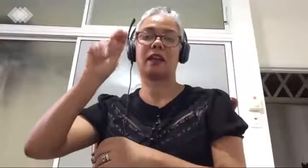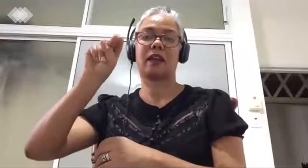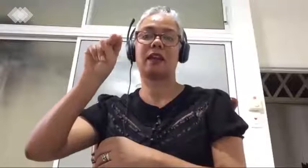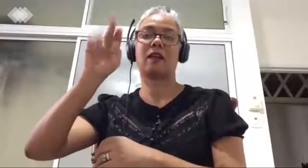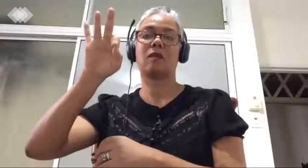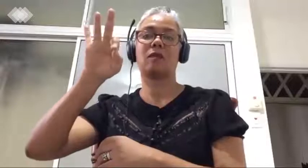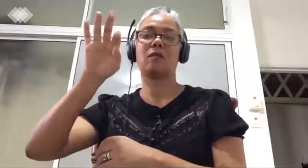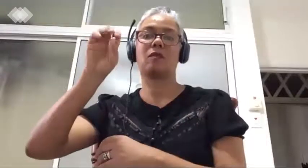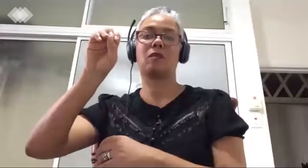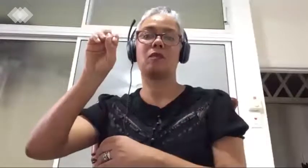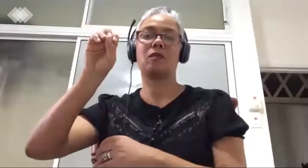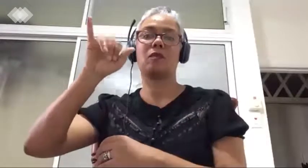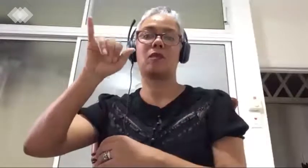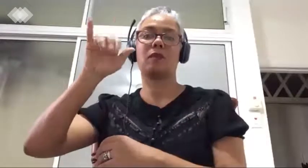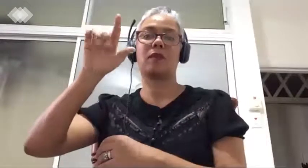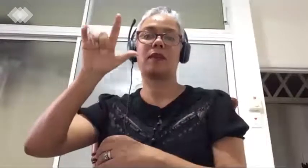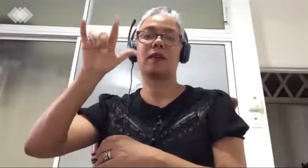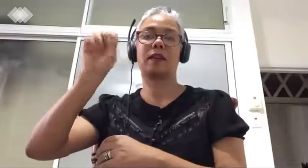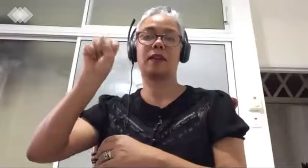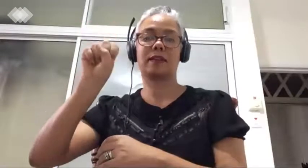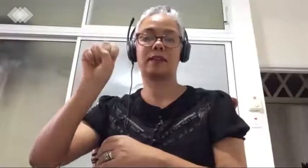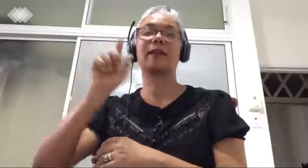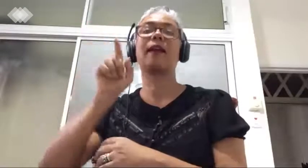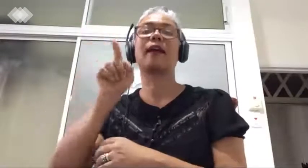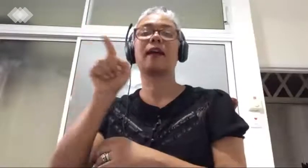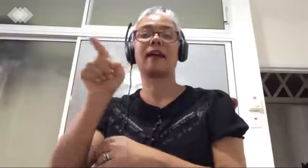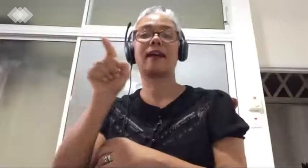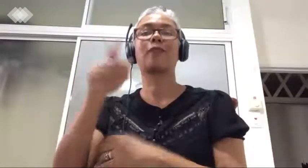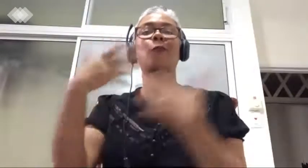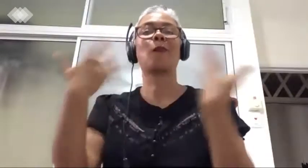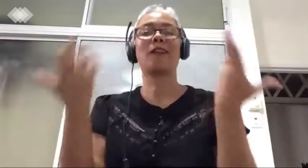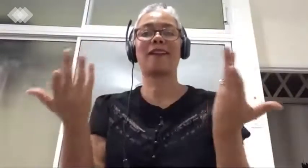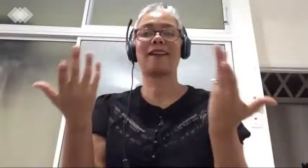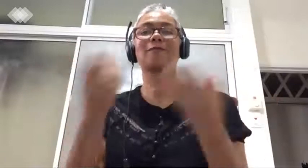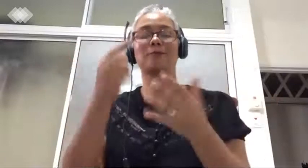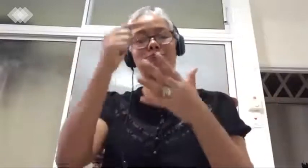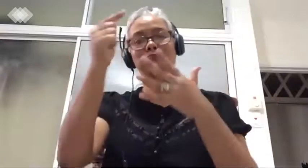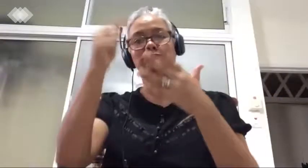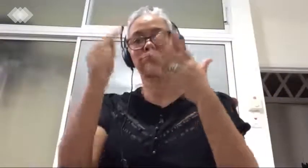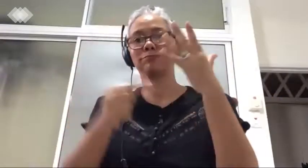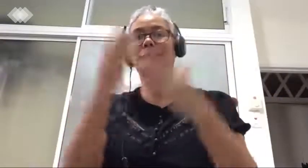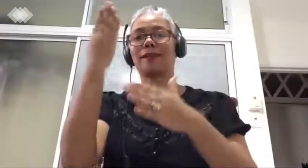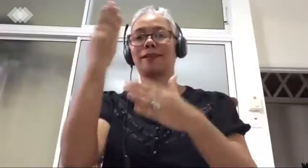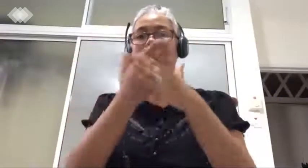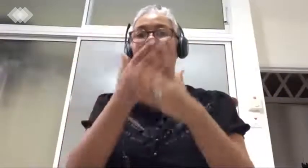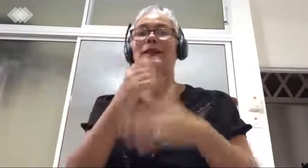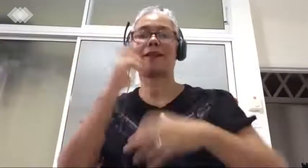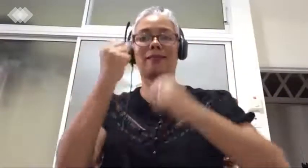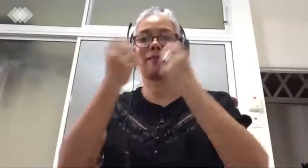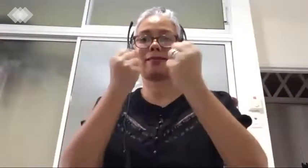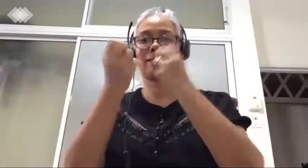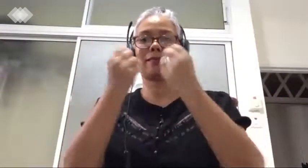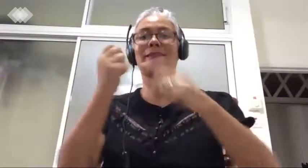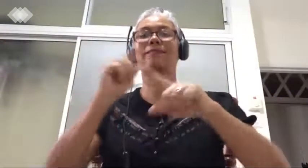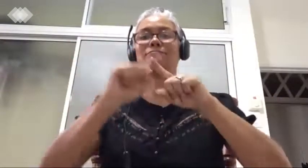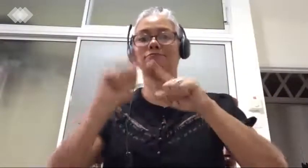un código de lengua de señas en cuanto a psicología se refiere. Es decir, como